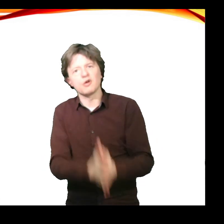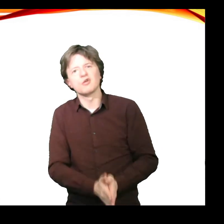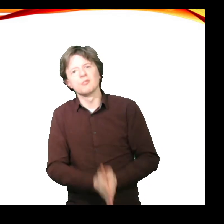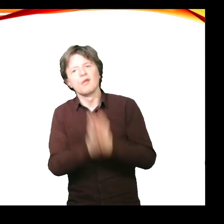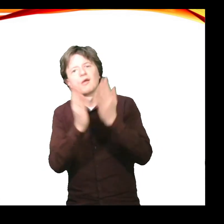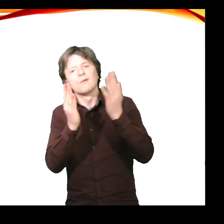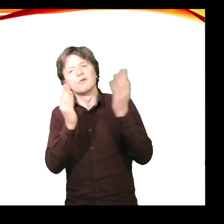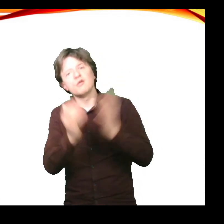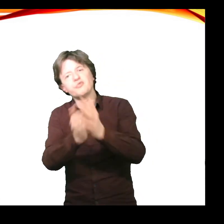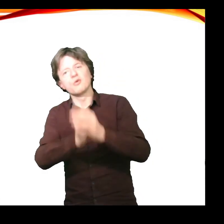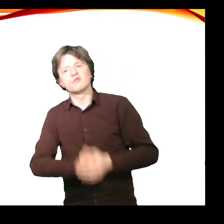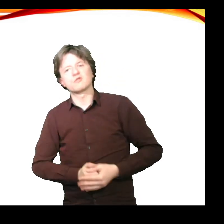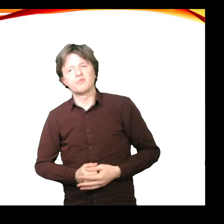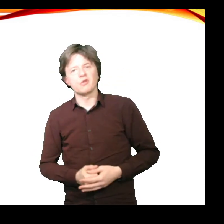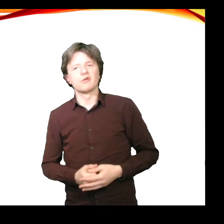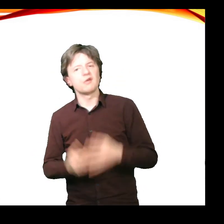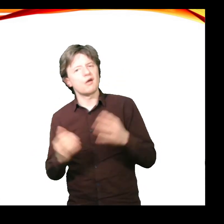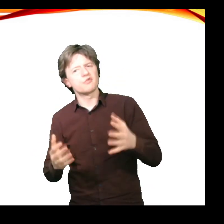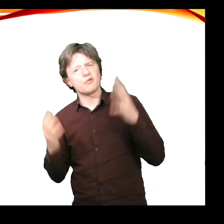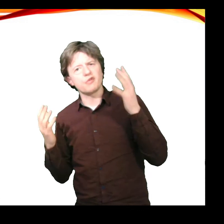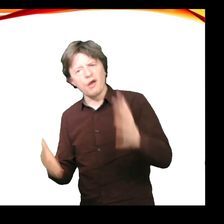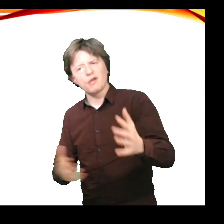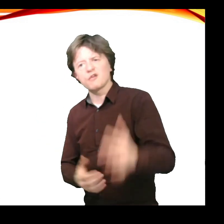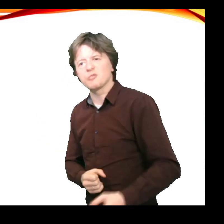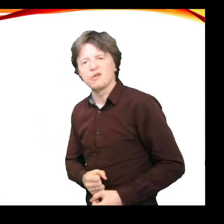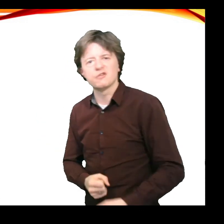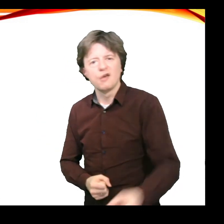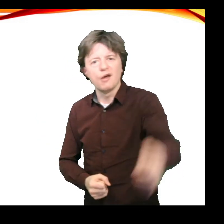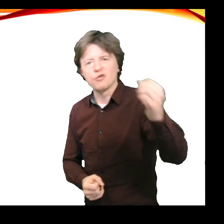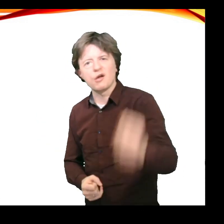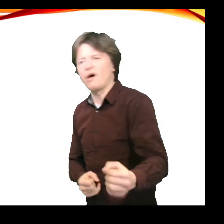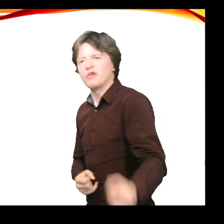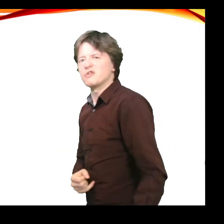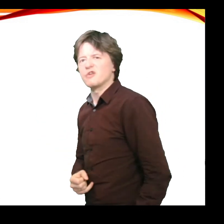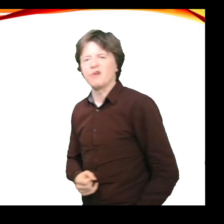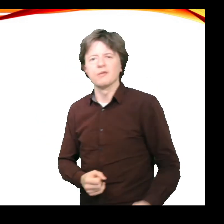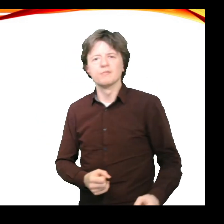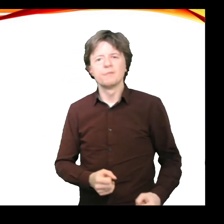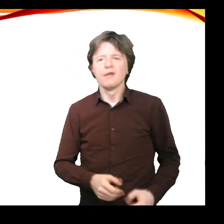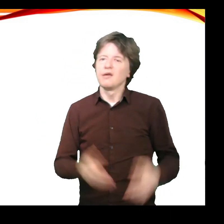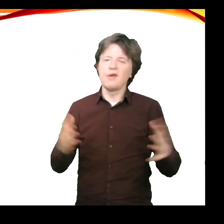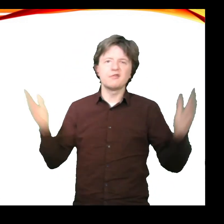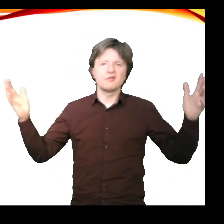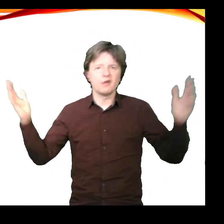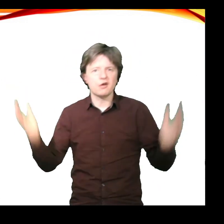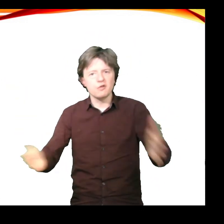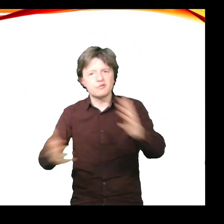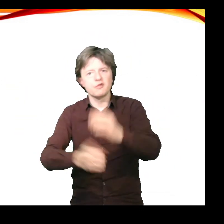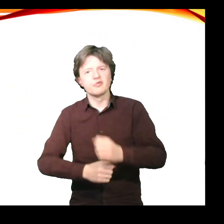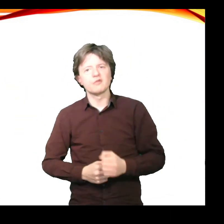om een influencer te volgen die er al vanaf het allereerste begin is en ook er altijd zal zijn. Jezus is de grootste influencer